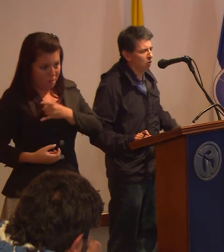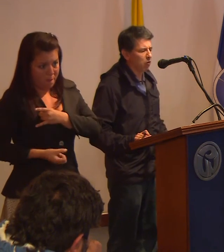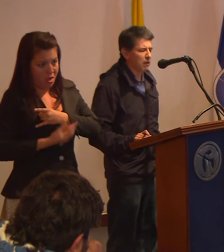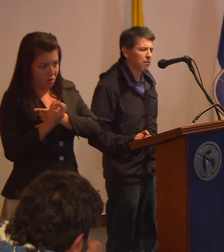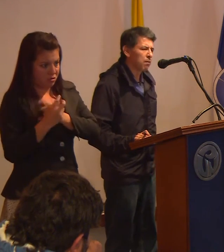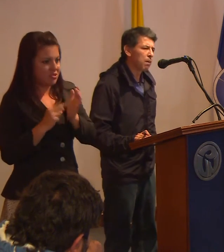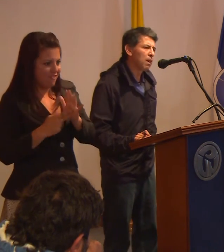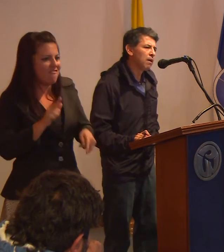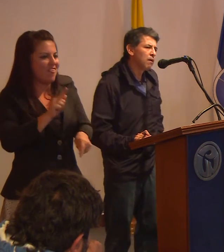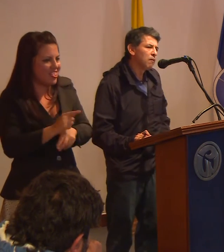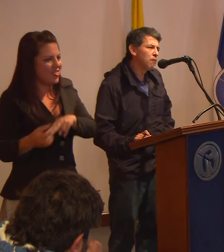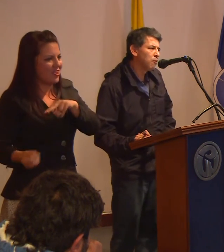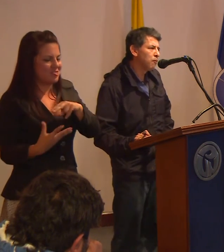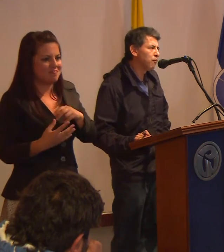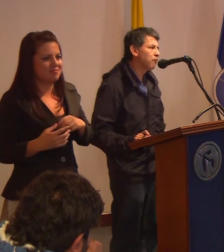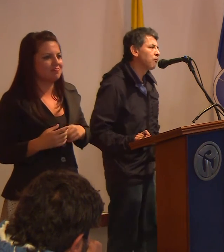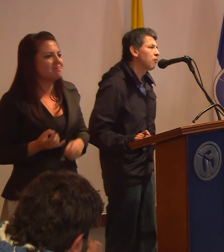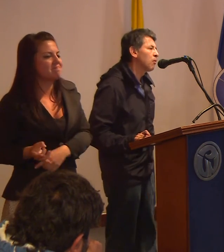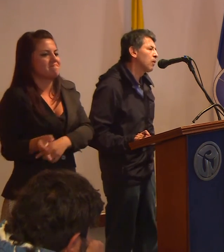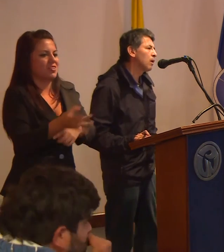grande de Colombia.